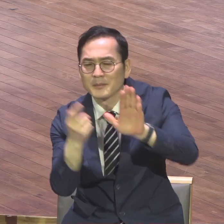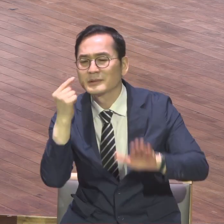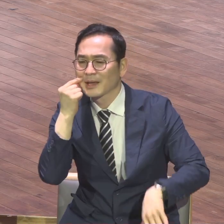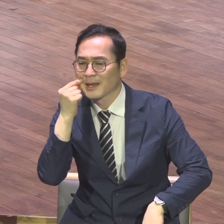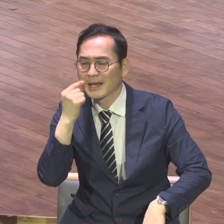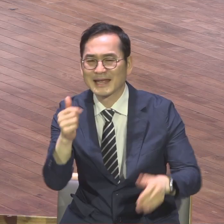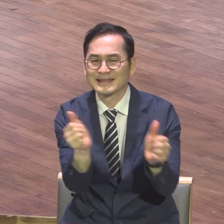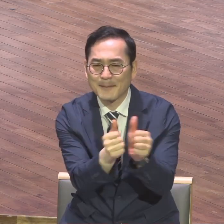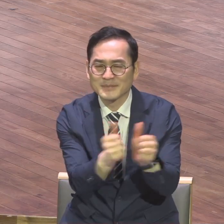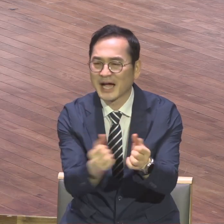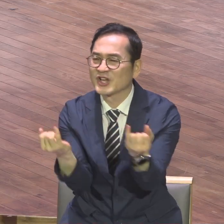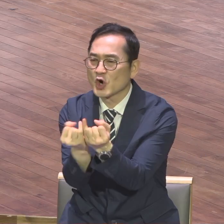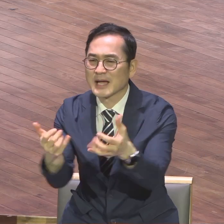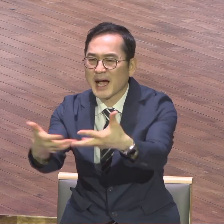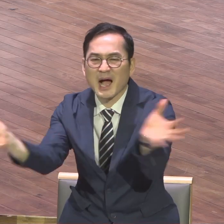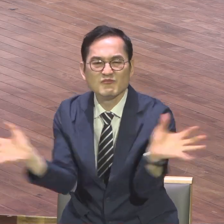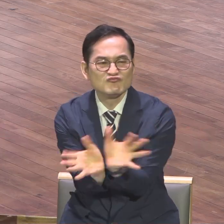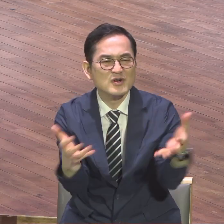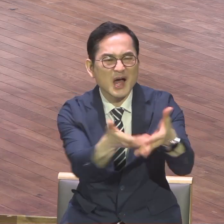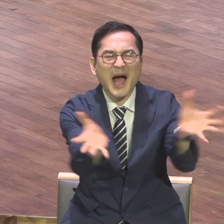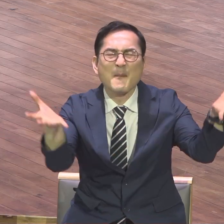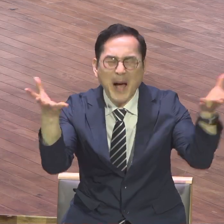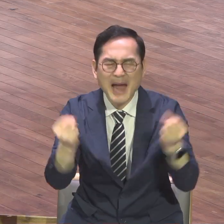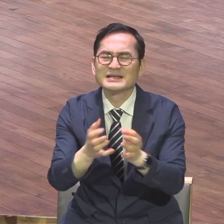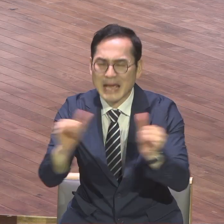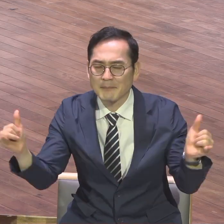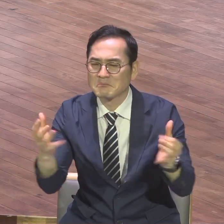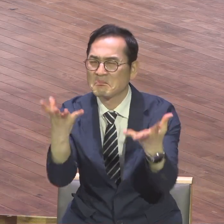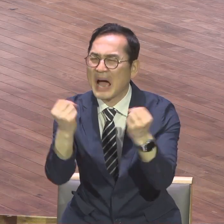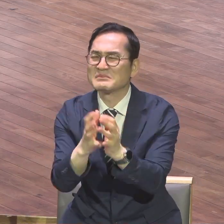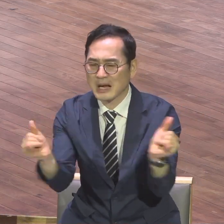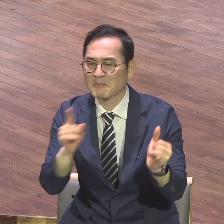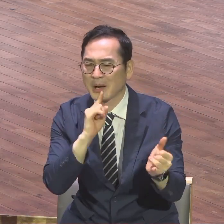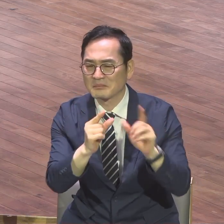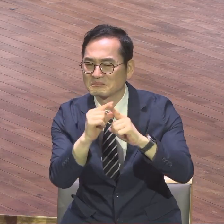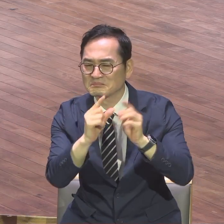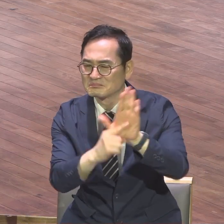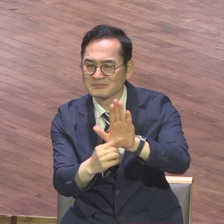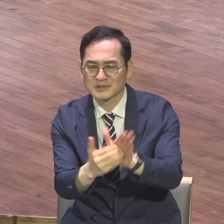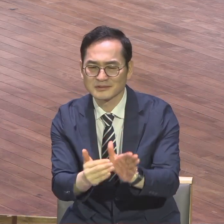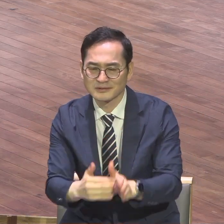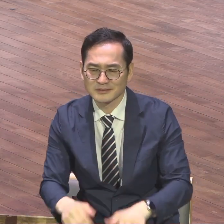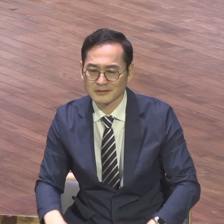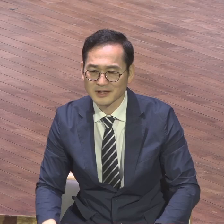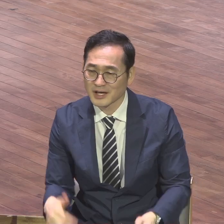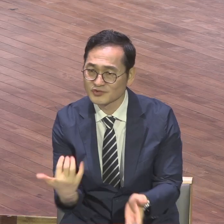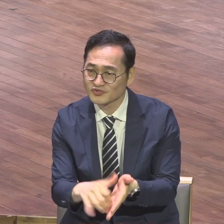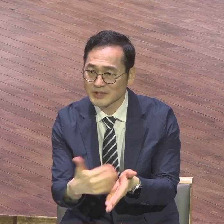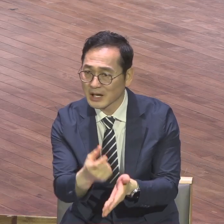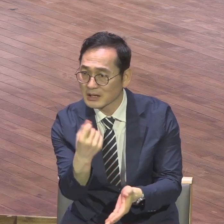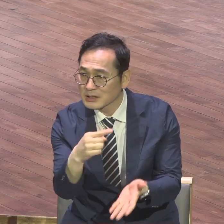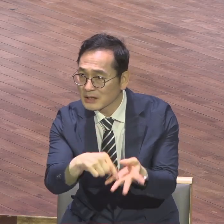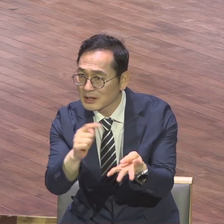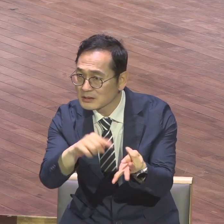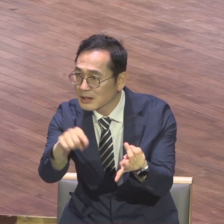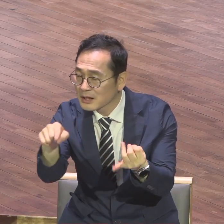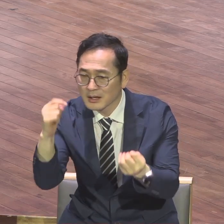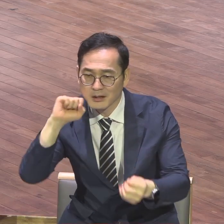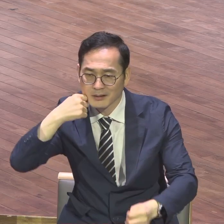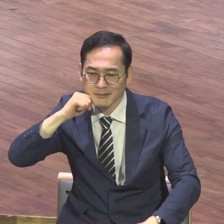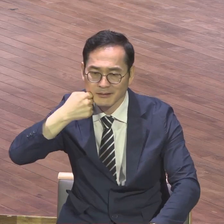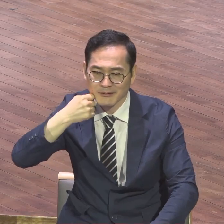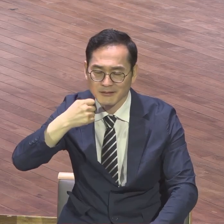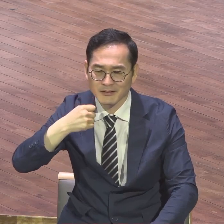없어. 아예 헤아릴 그를 못할 정도로 사람이 많이 모였어요. 자 본문 1절에도 보면